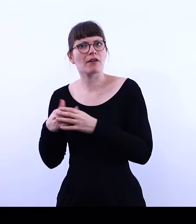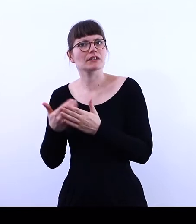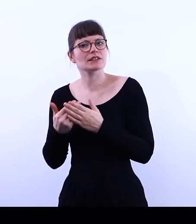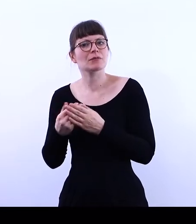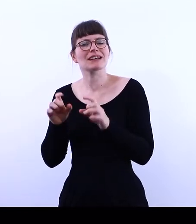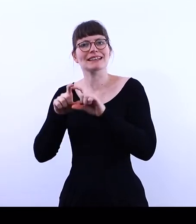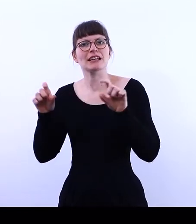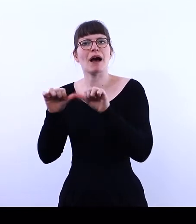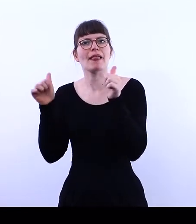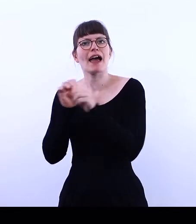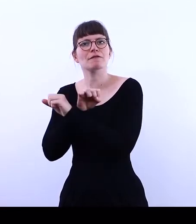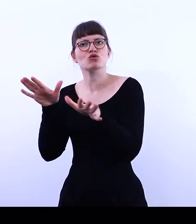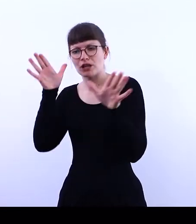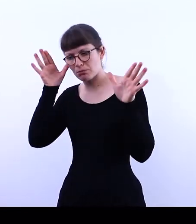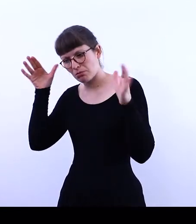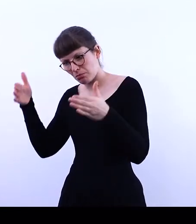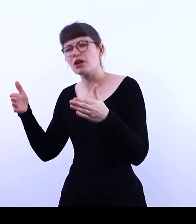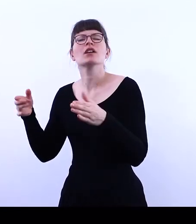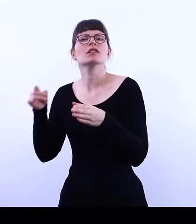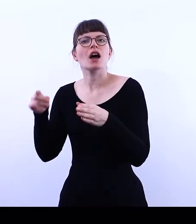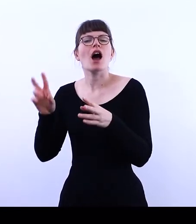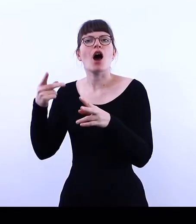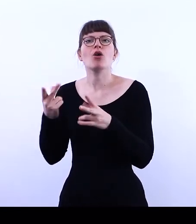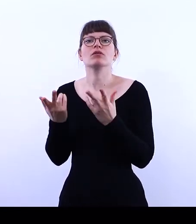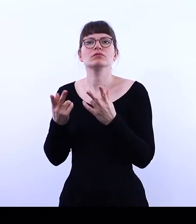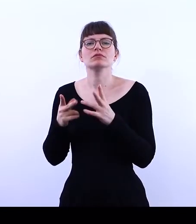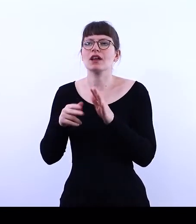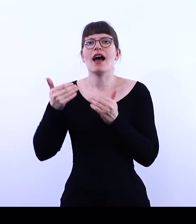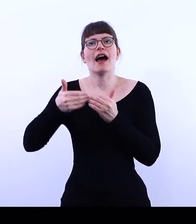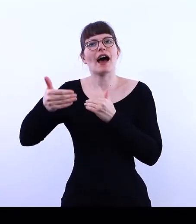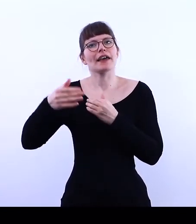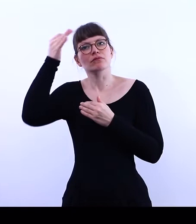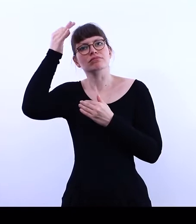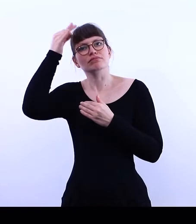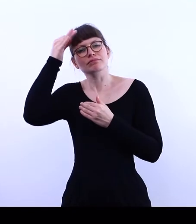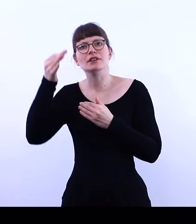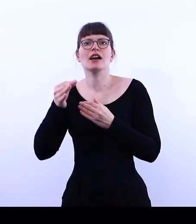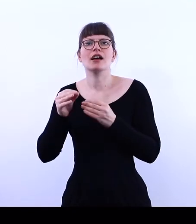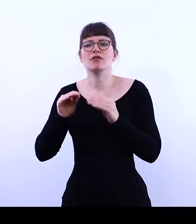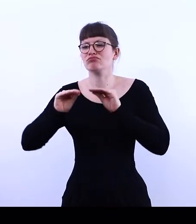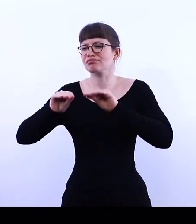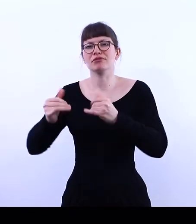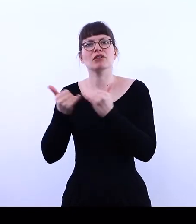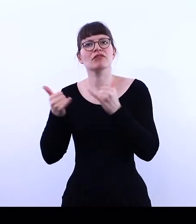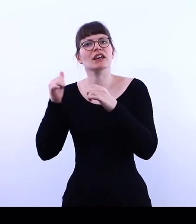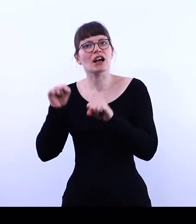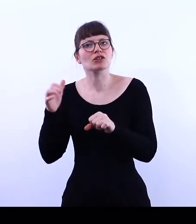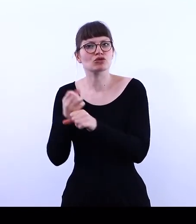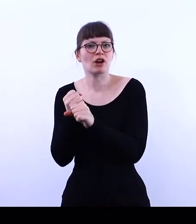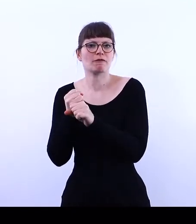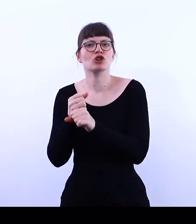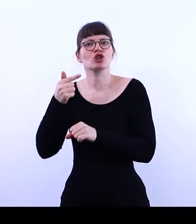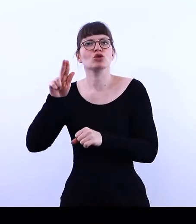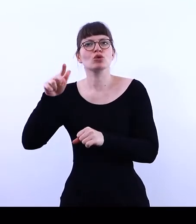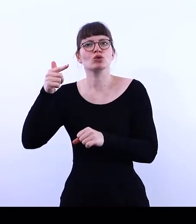Livestreaming auch gewidmet und haben da hier eine Tutorial-Reihe erstellt, die auch zugänglich ist, wo wir nochmal uns